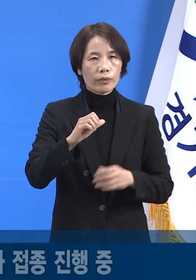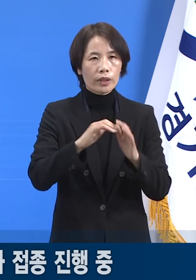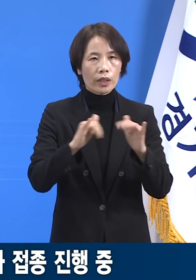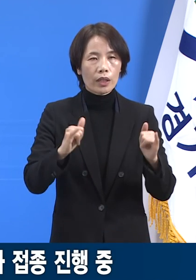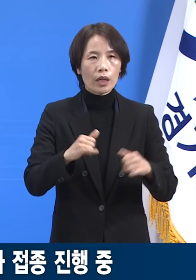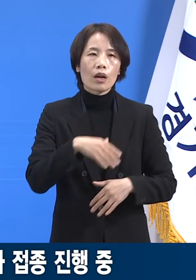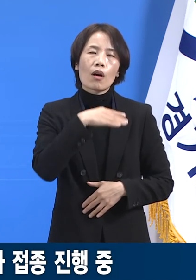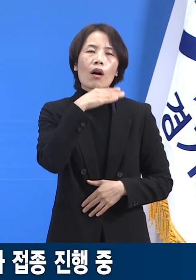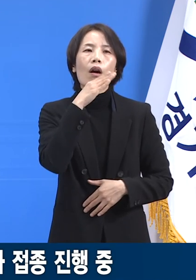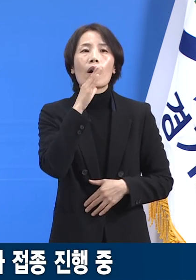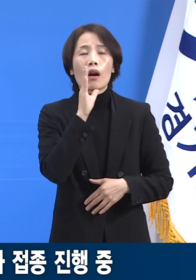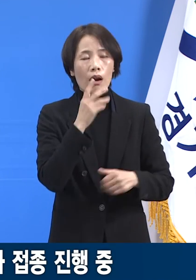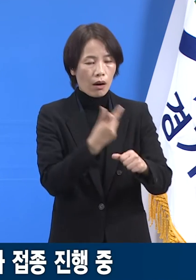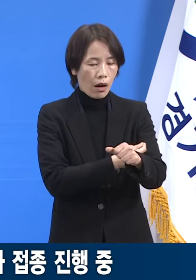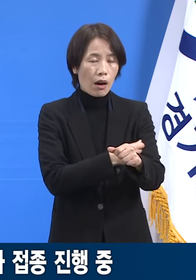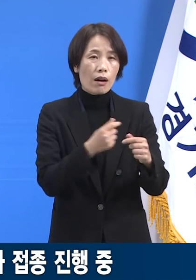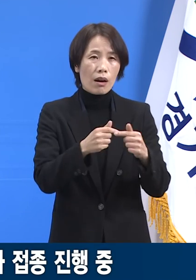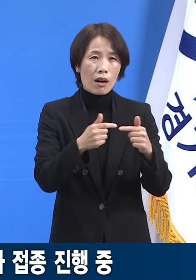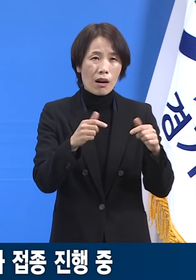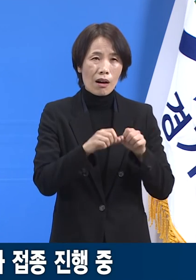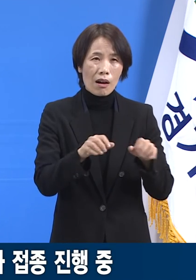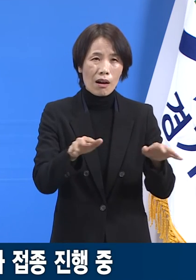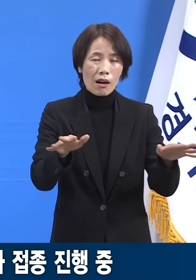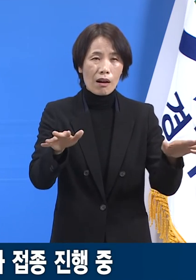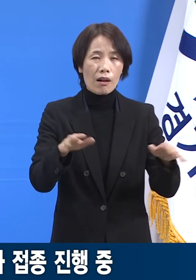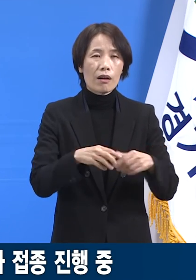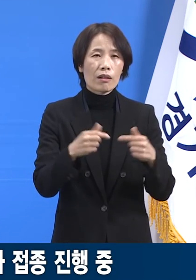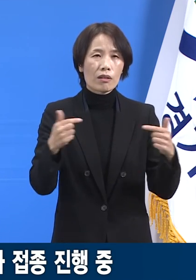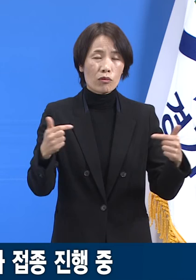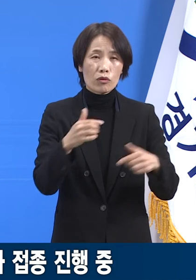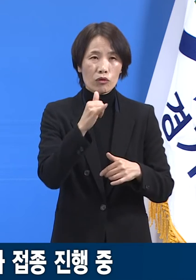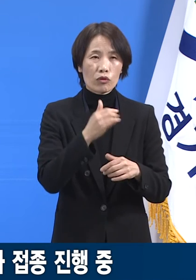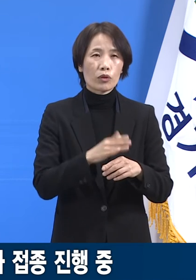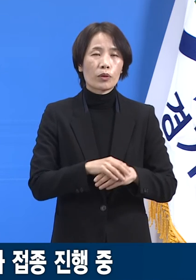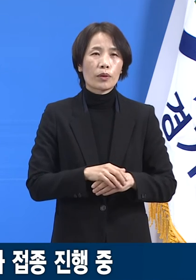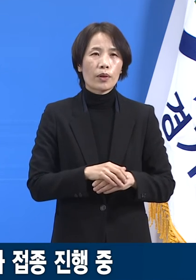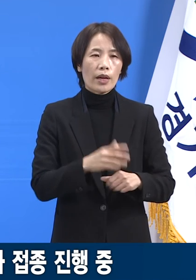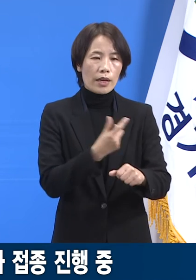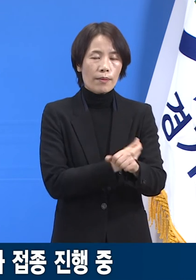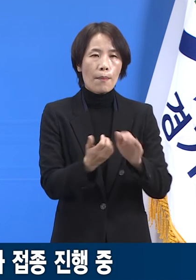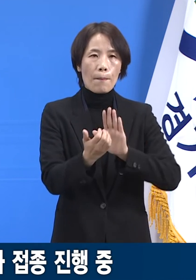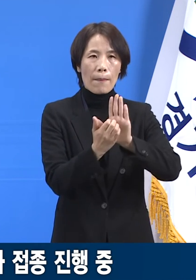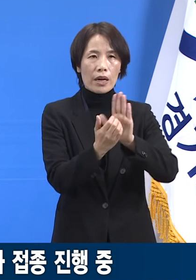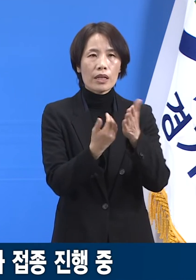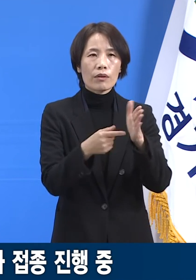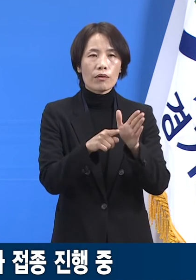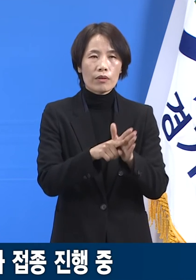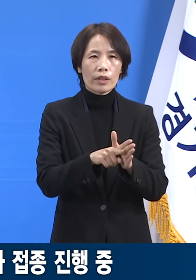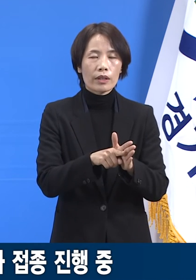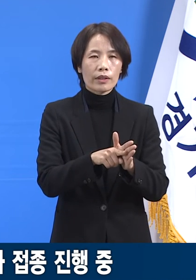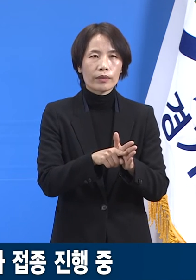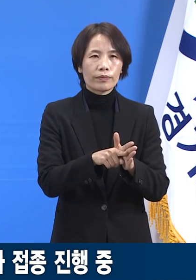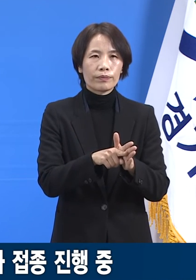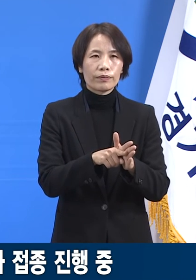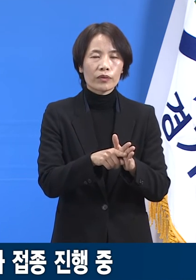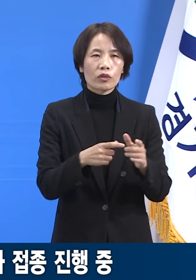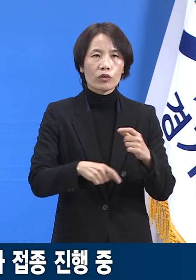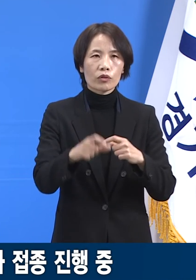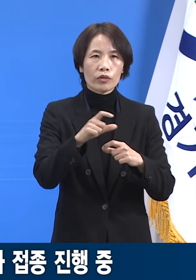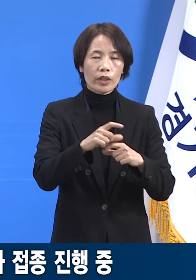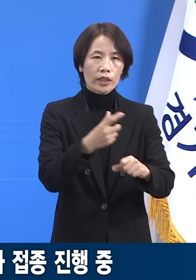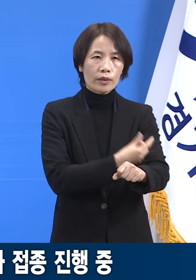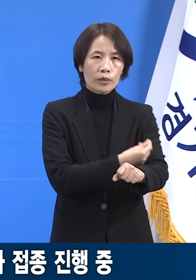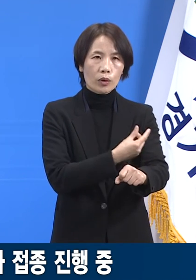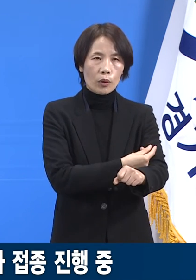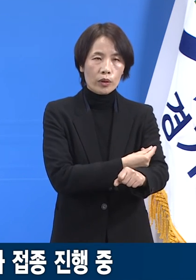최근 고령층 감염 확산이 늘고 있는 가운데 경기도는 고령층 감염 예방을 위해 요양병원 시설 추가접종 동의자에